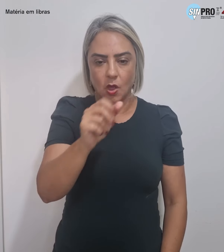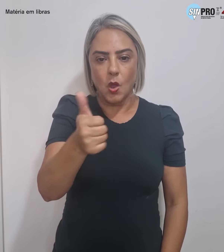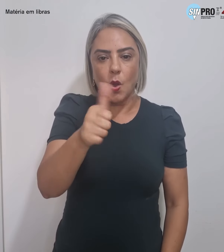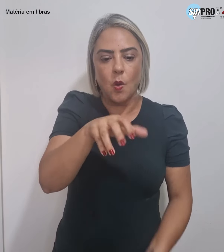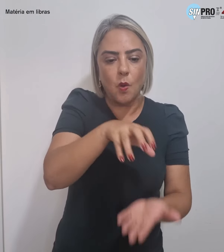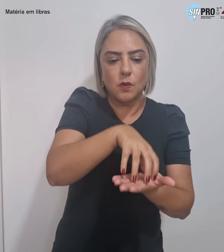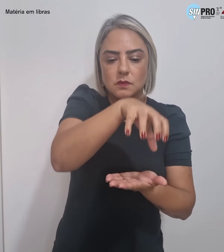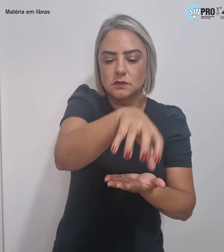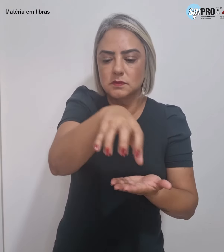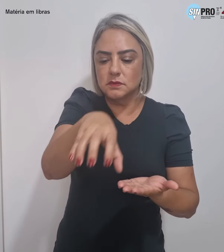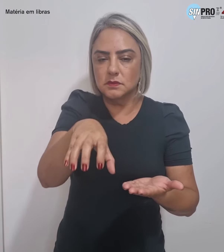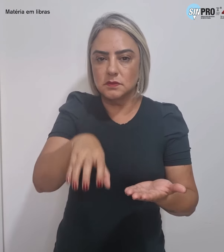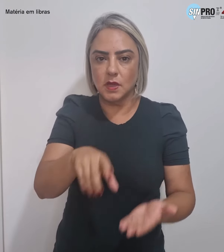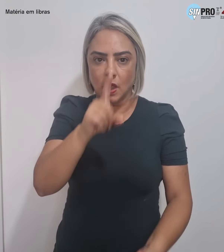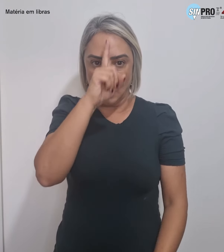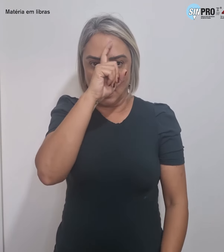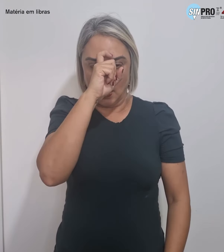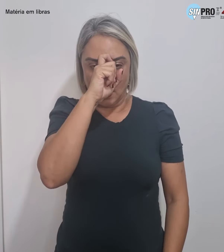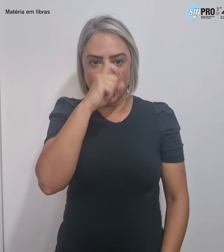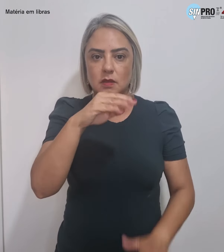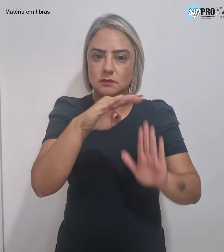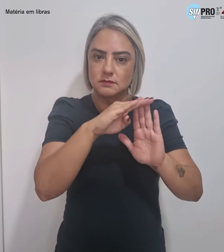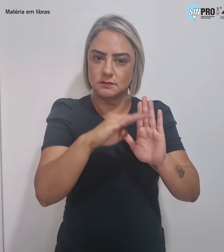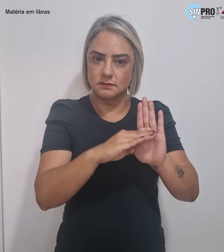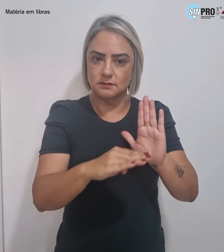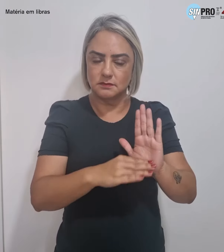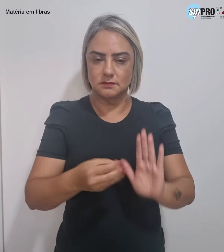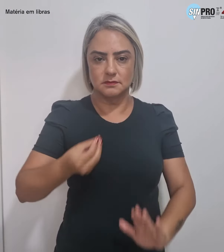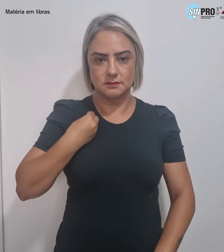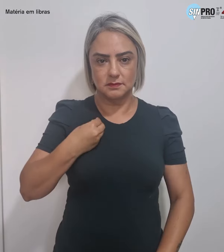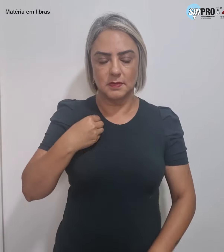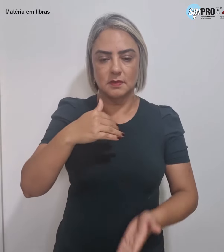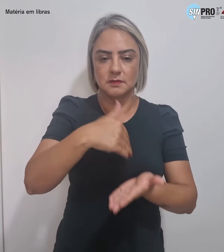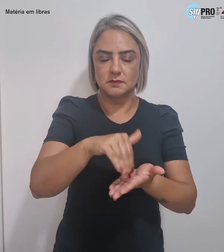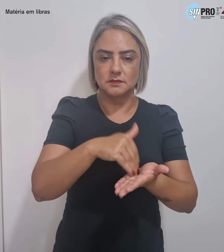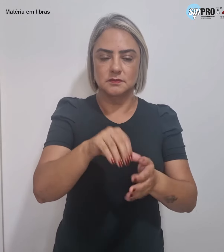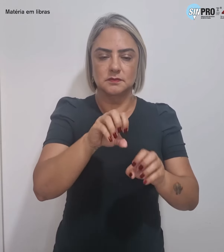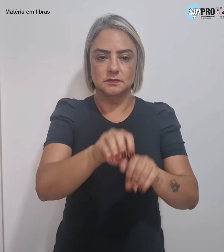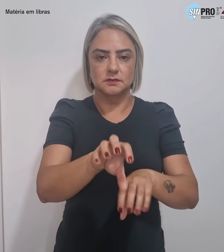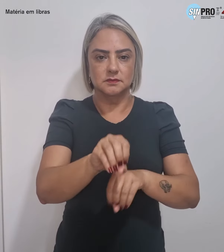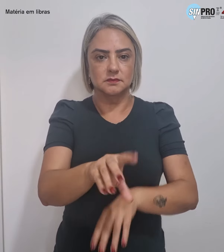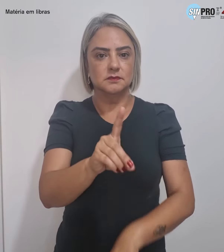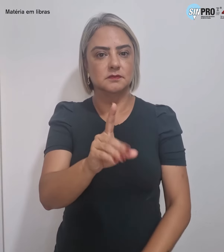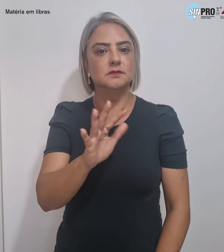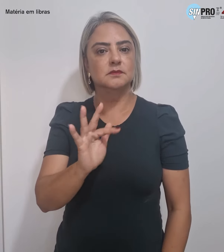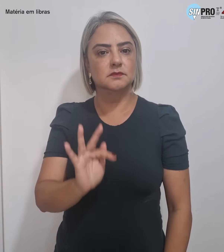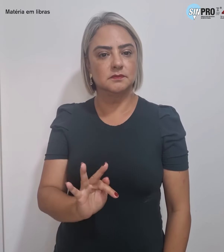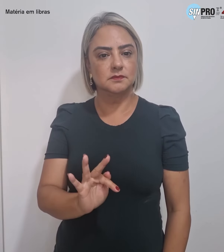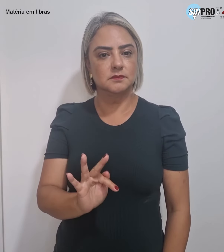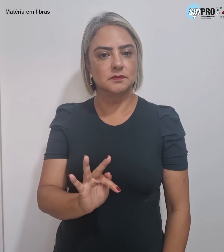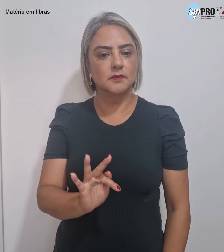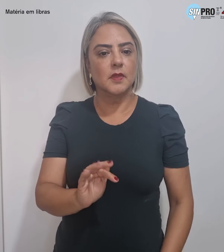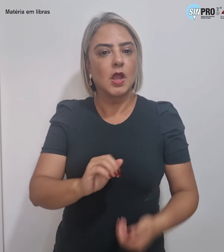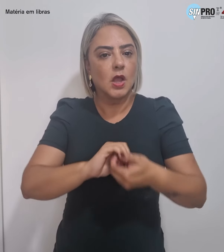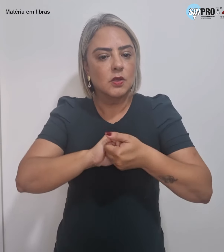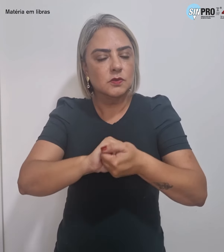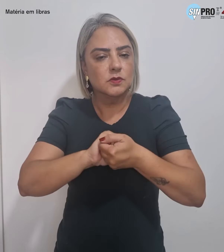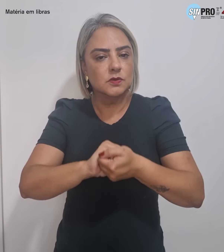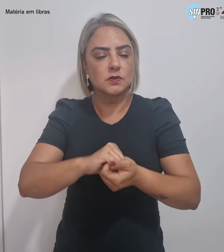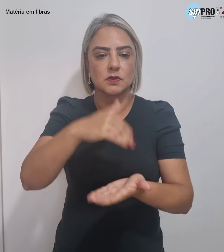hospitalares participando do programa, a Secretaria de Educação do Distrito Federal, em parceria com a Secretaria